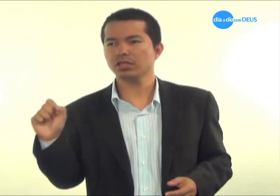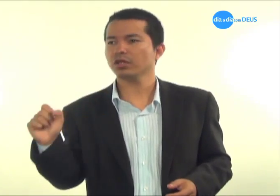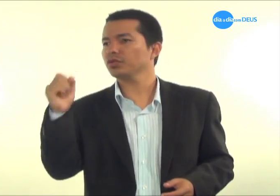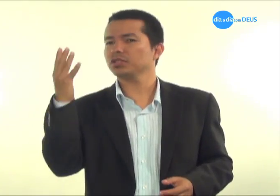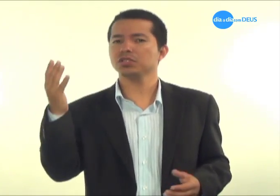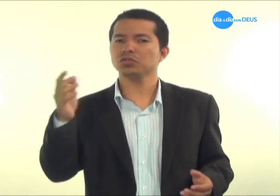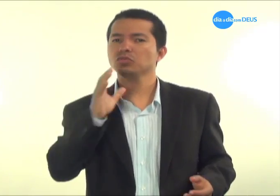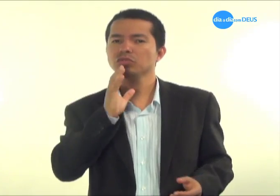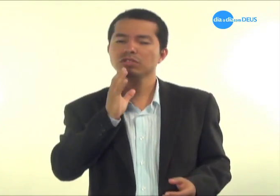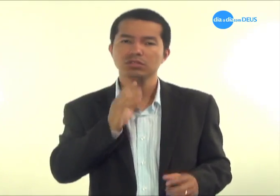Acontece.